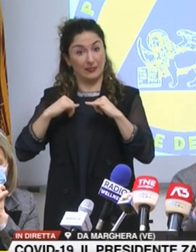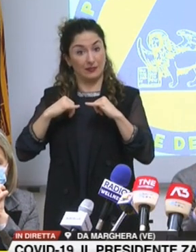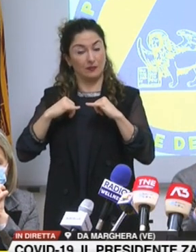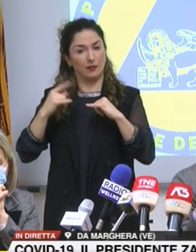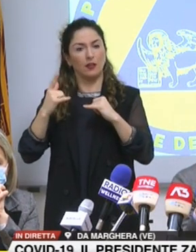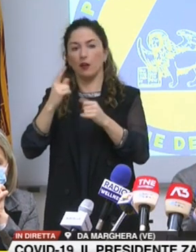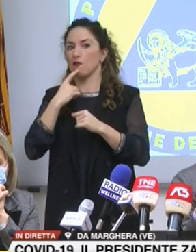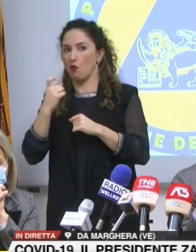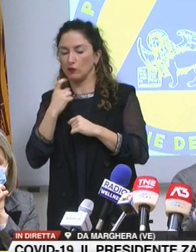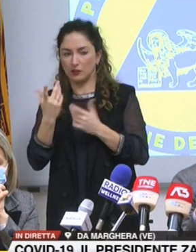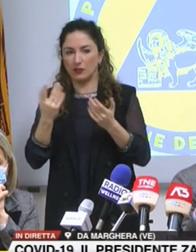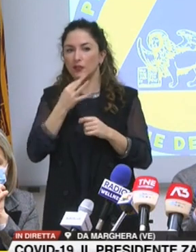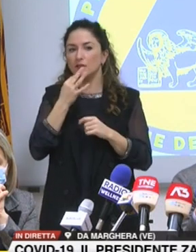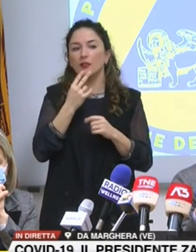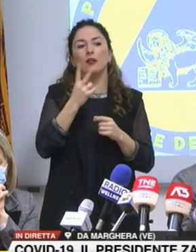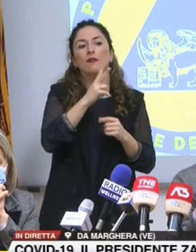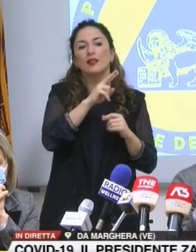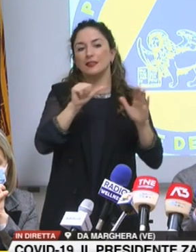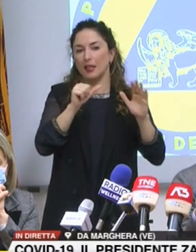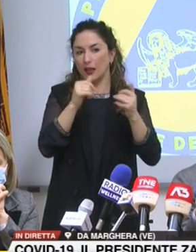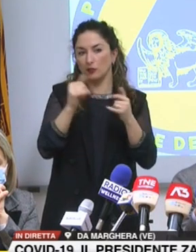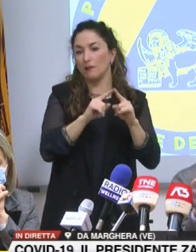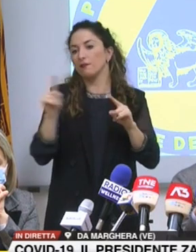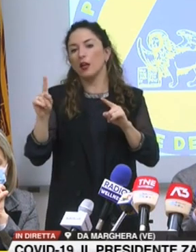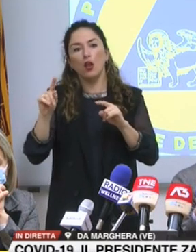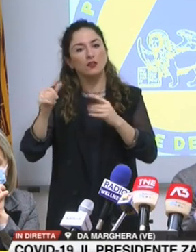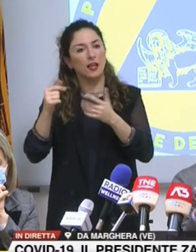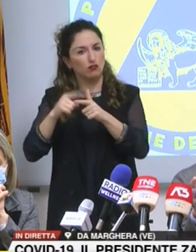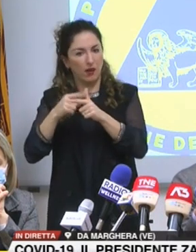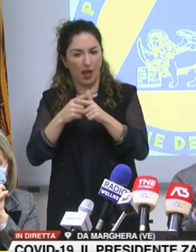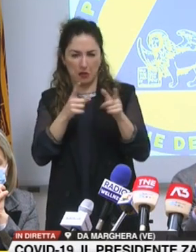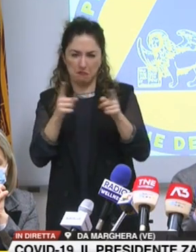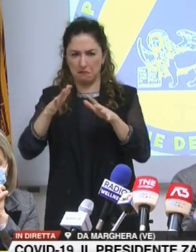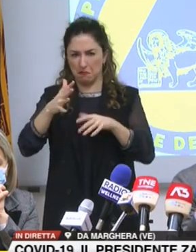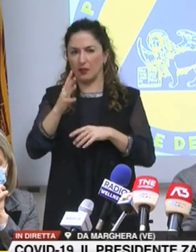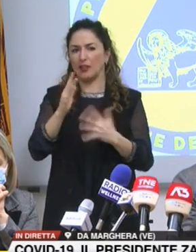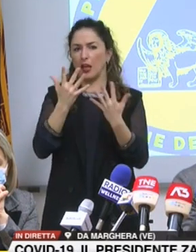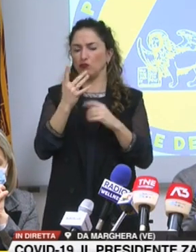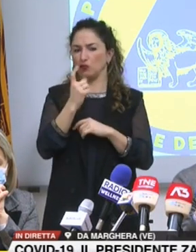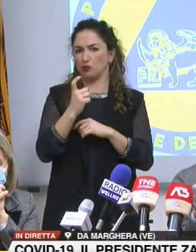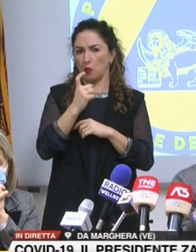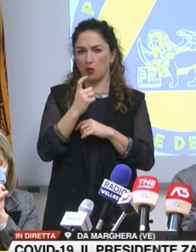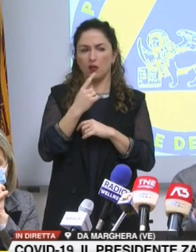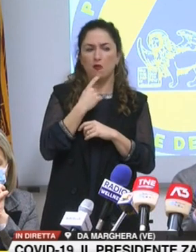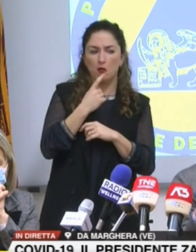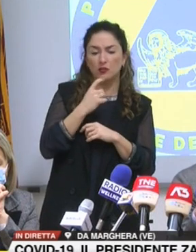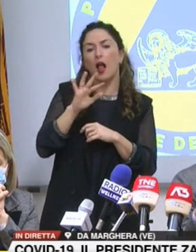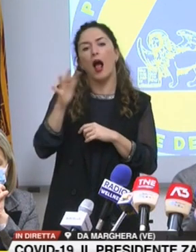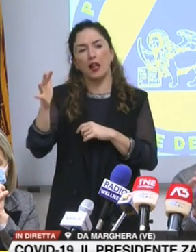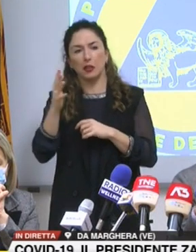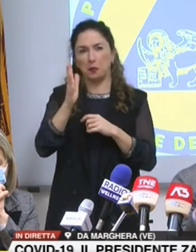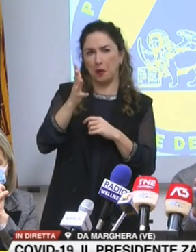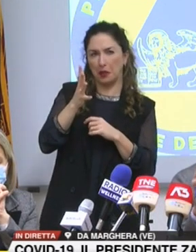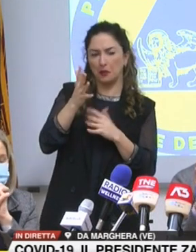al 6 di gennaio, noi abbiamo avuto più o meno una decina di giorni di rosso e i rimanenti dei